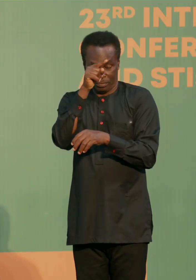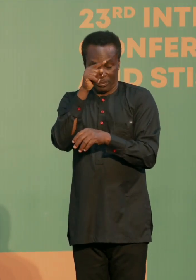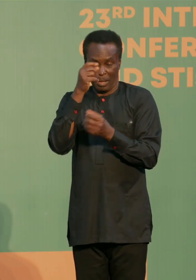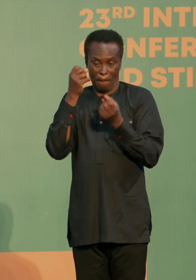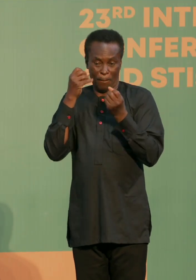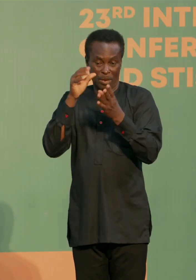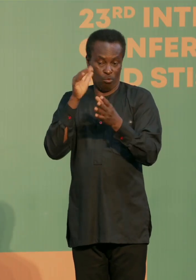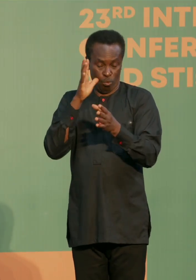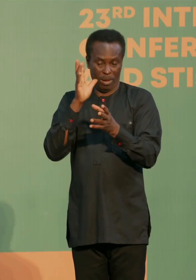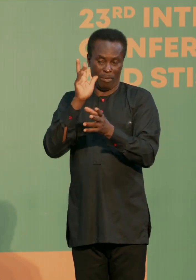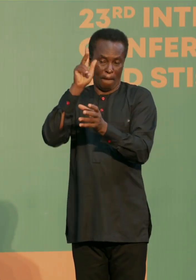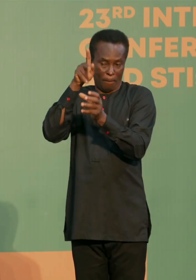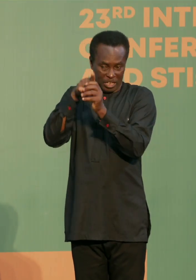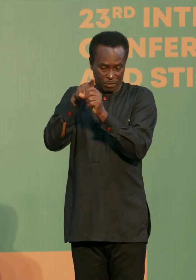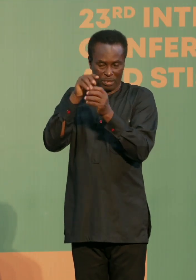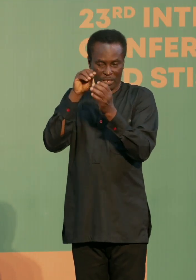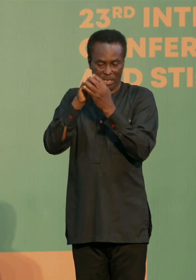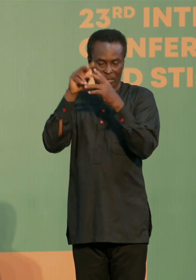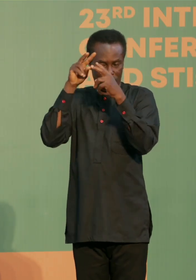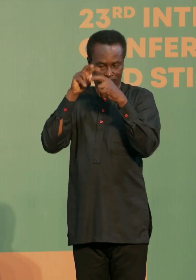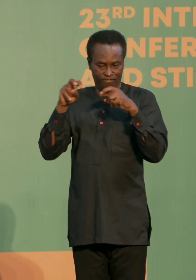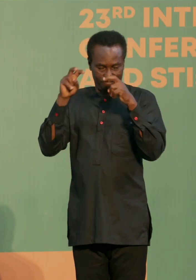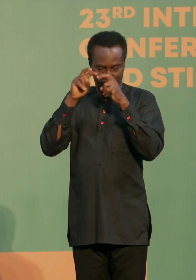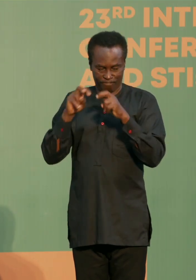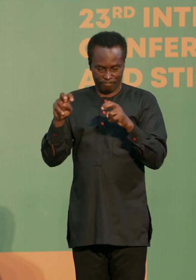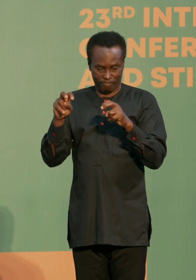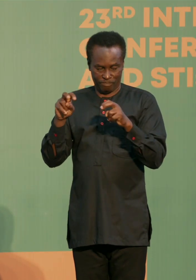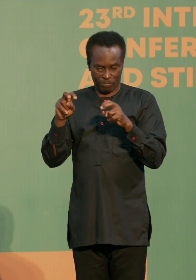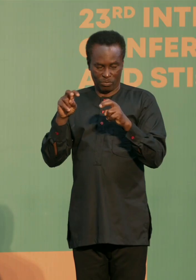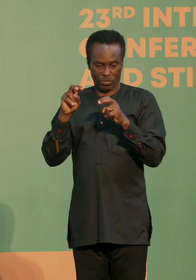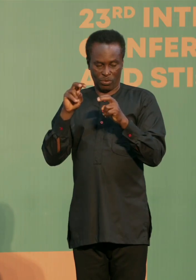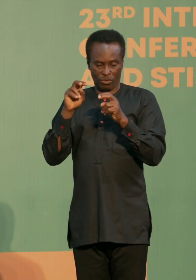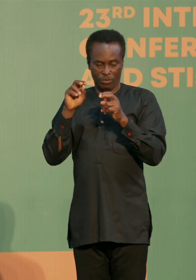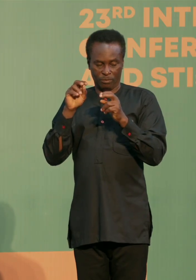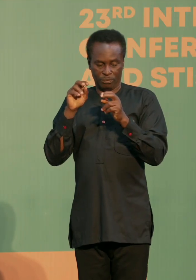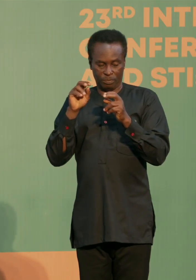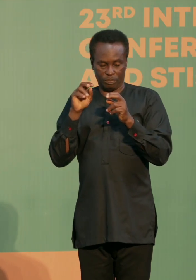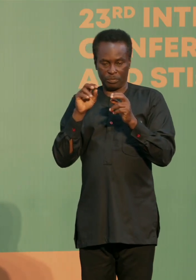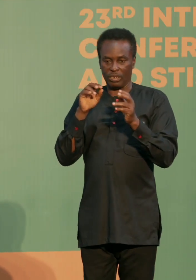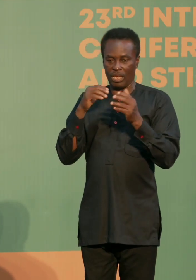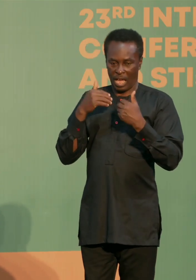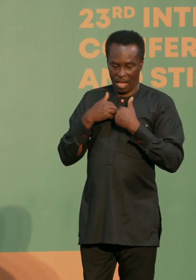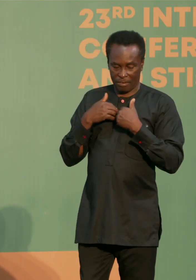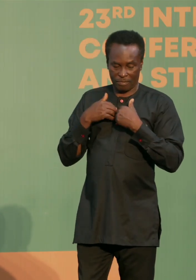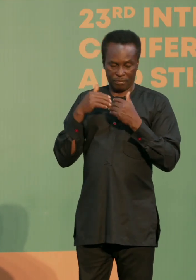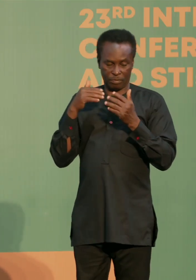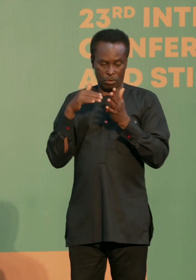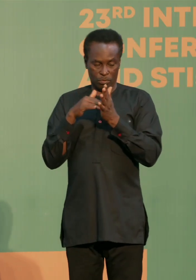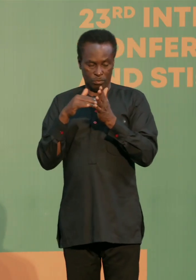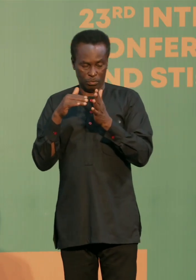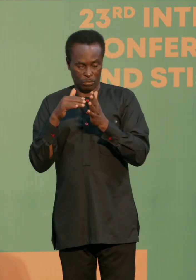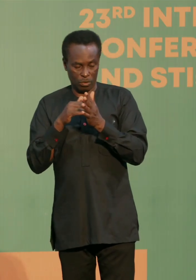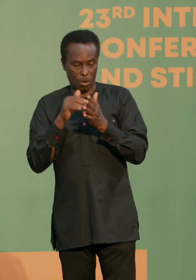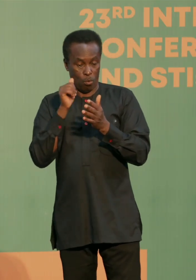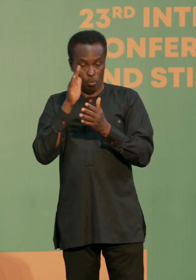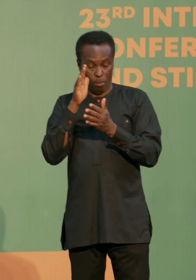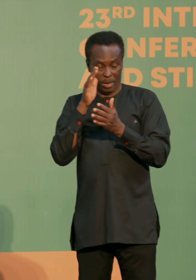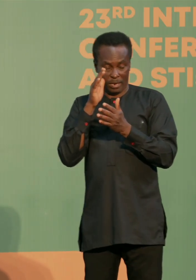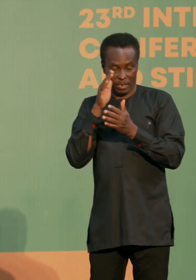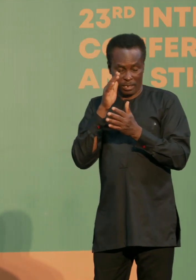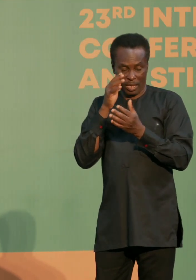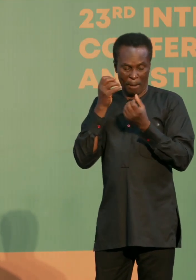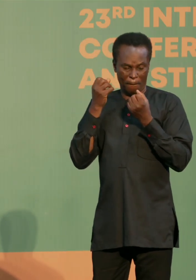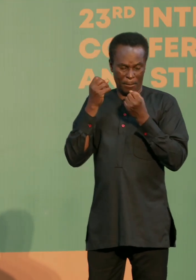dans cette étude. Nous avons pris un échantillonnage de convenance et nous avons recensé 325 femmes